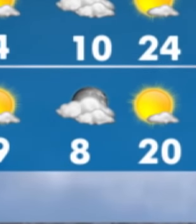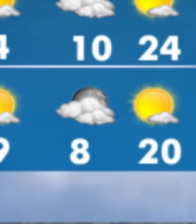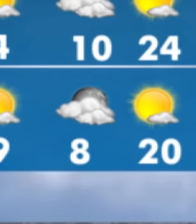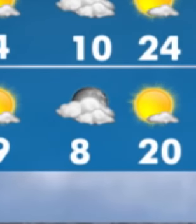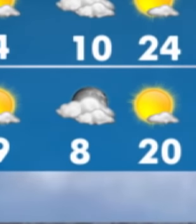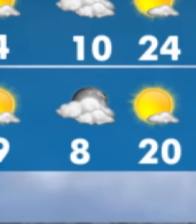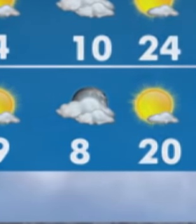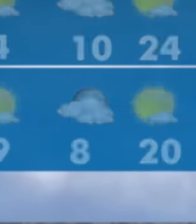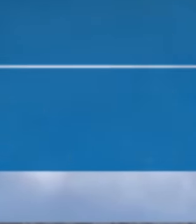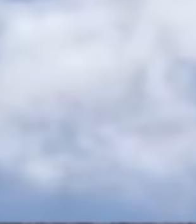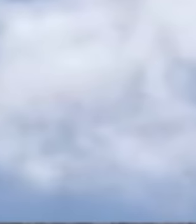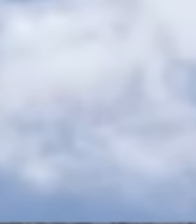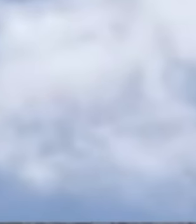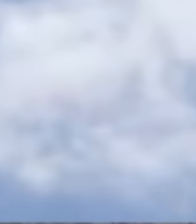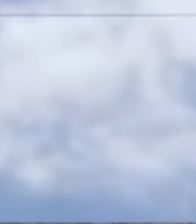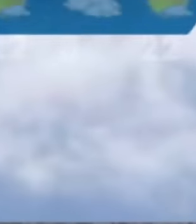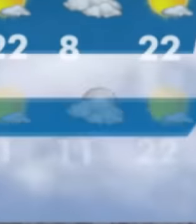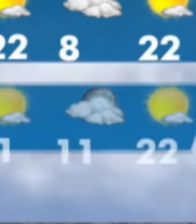11 хэм дулаан.